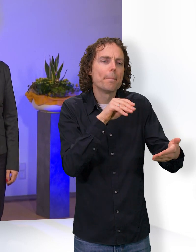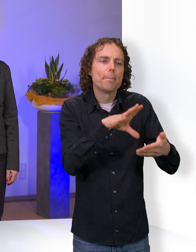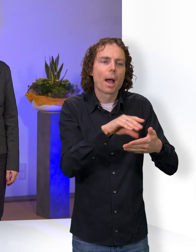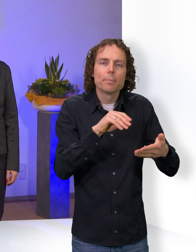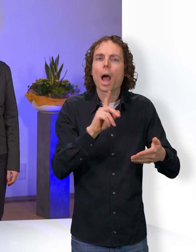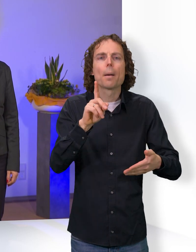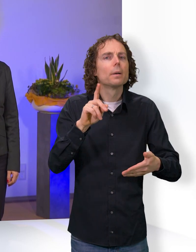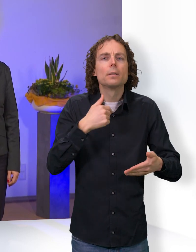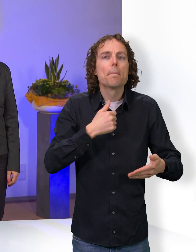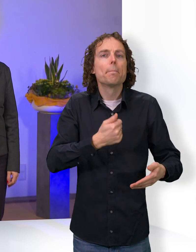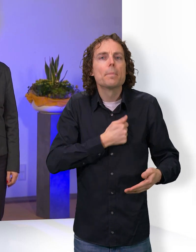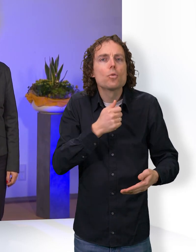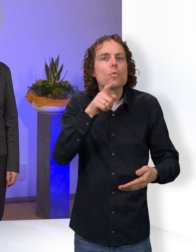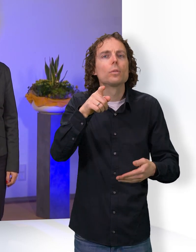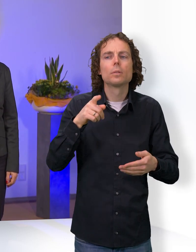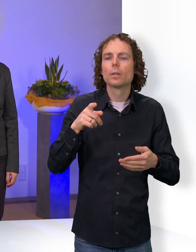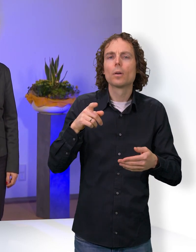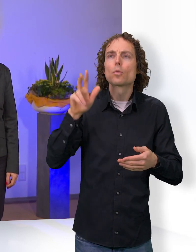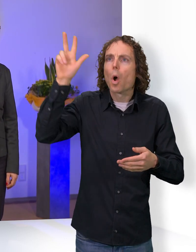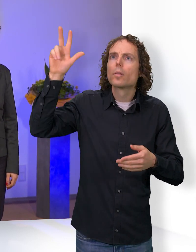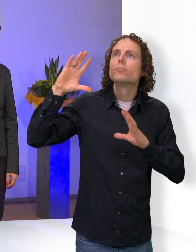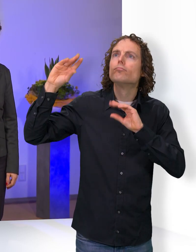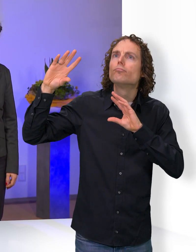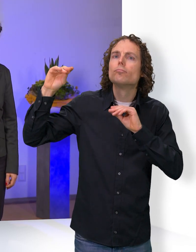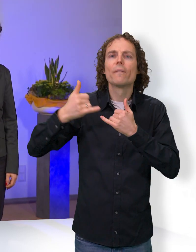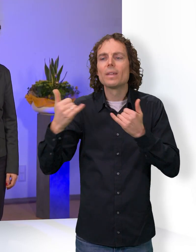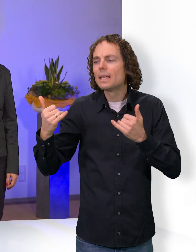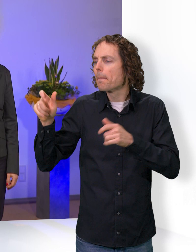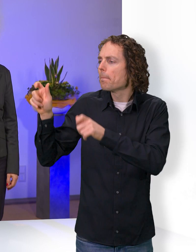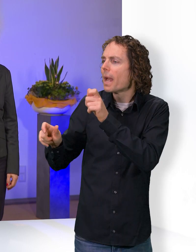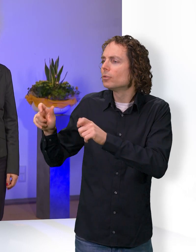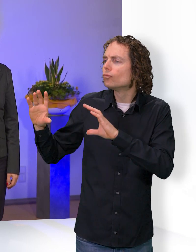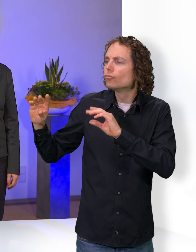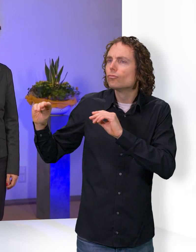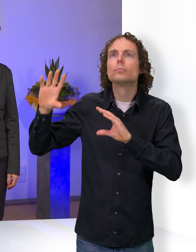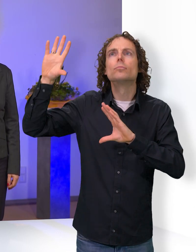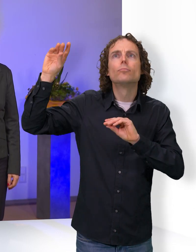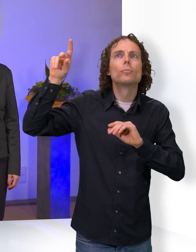reden, wie mit einem Menschen, den Sie respektieren und den Sie schätzen.